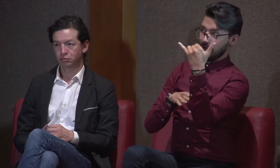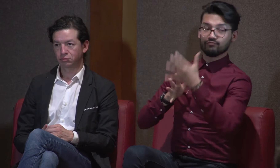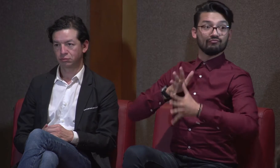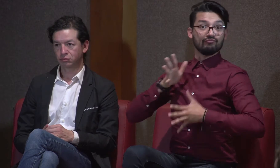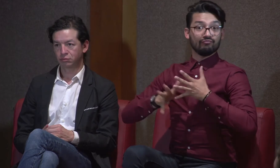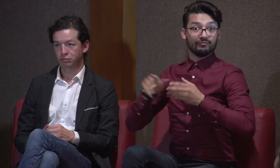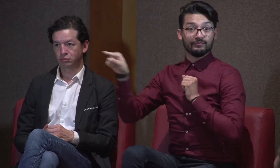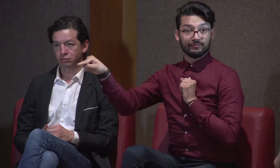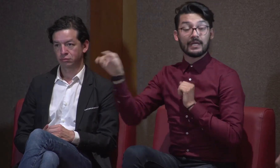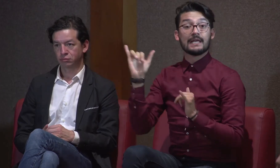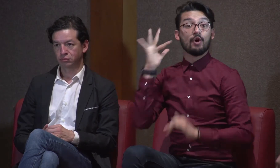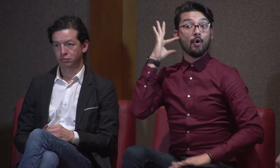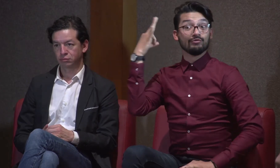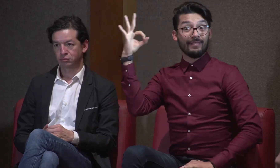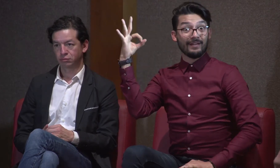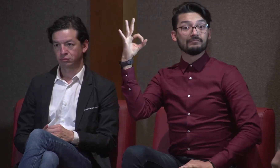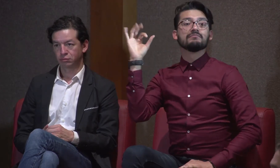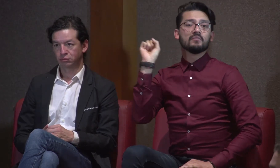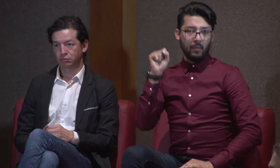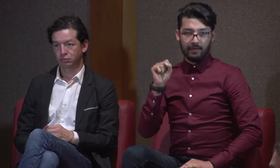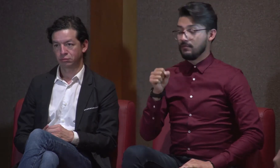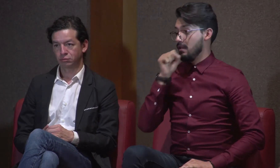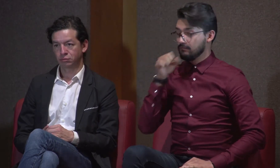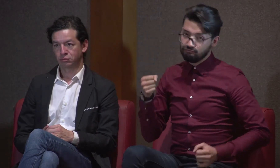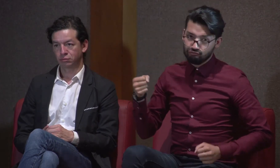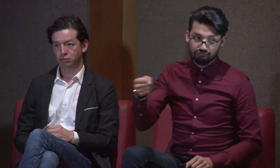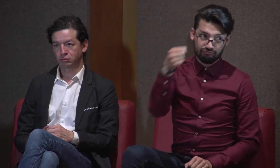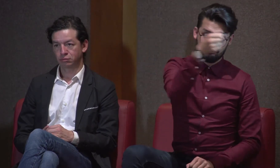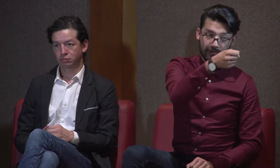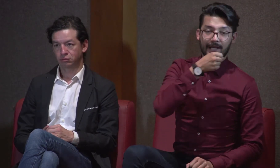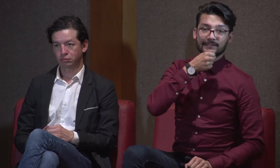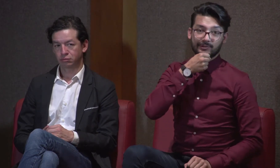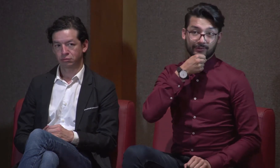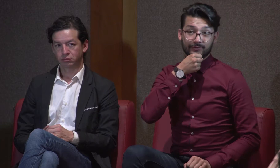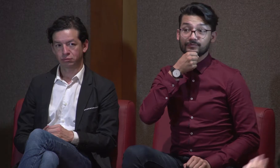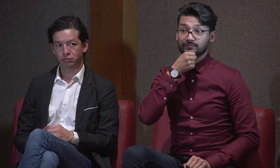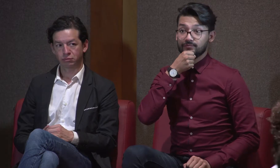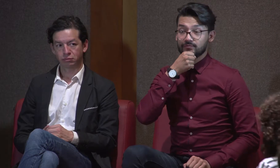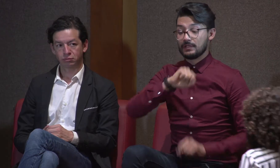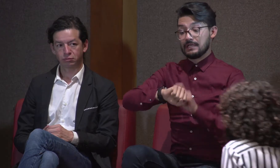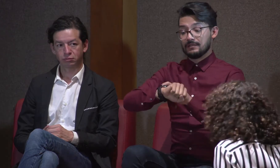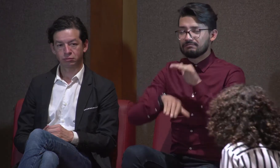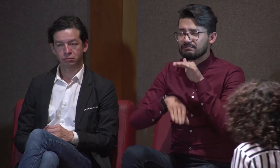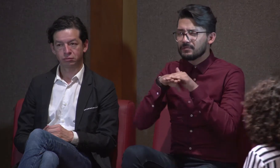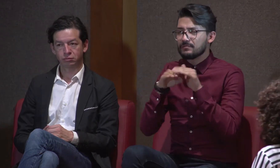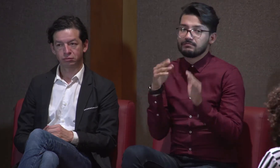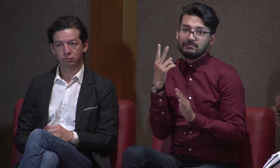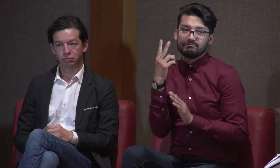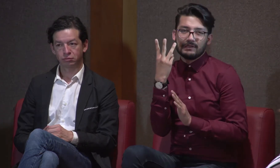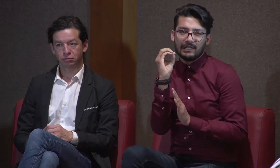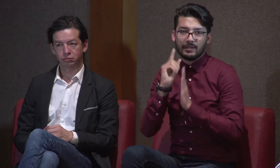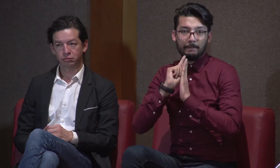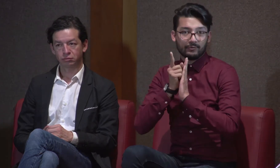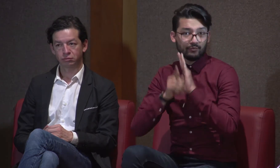Las personas que quieran participar, personas sordas, lo pueden hacer en lengua de señas en la parte izquierda de la plataforma, y para las